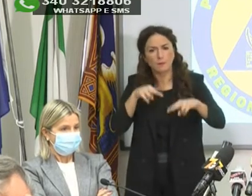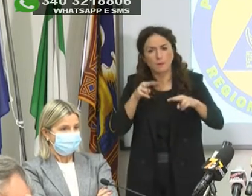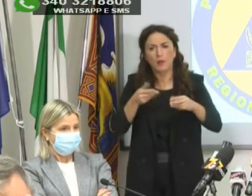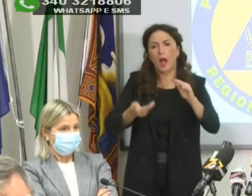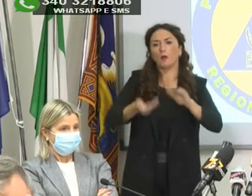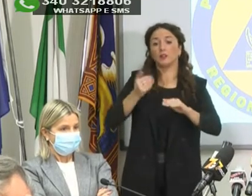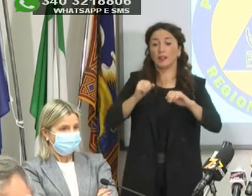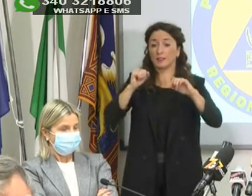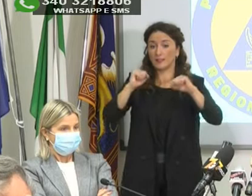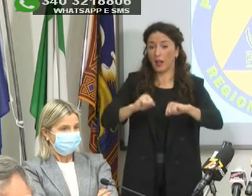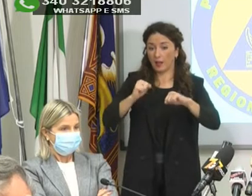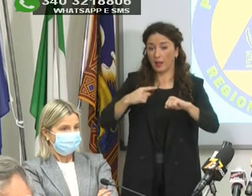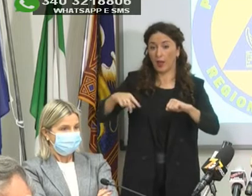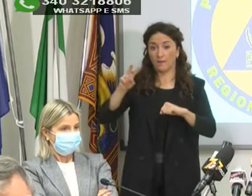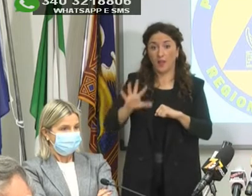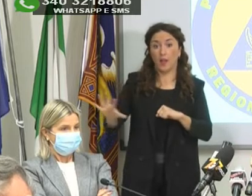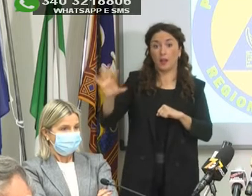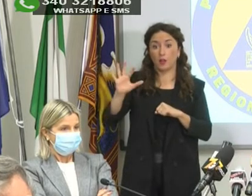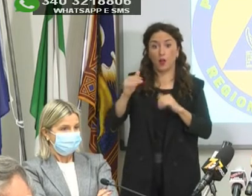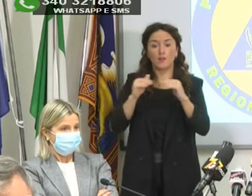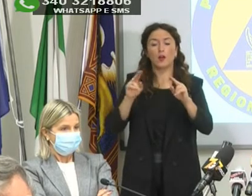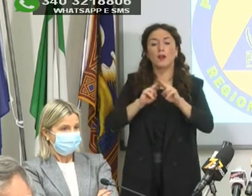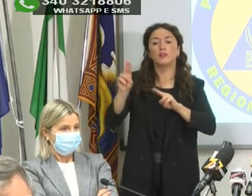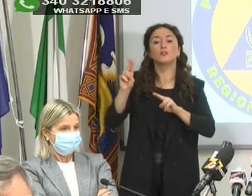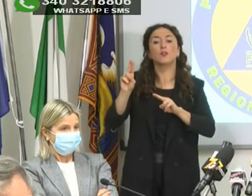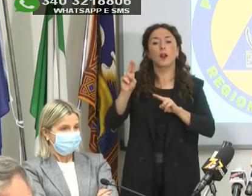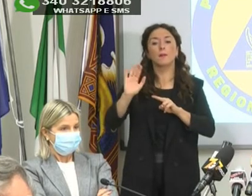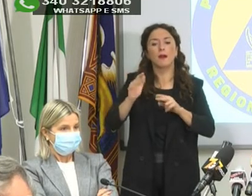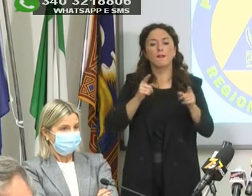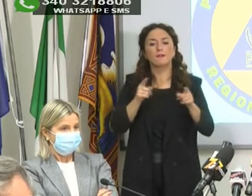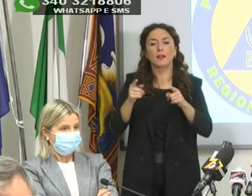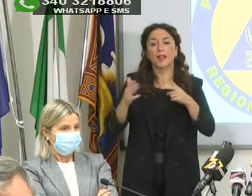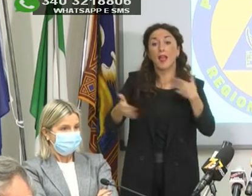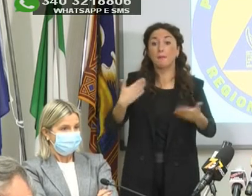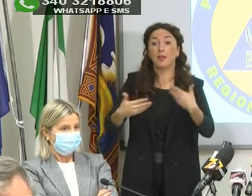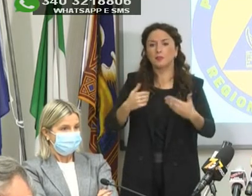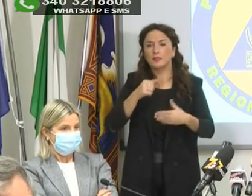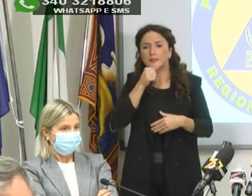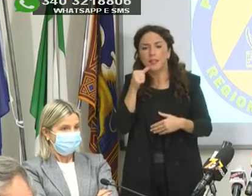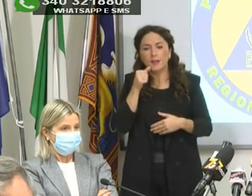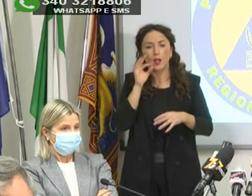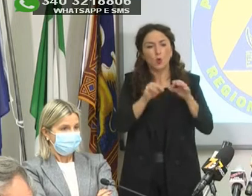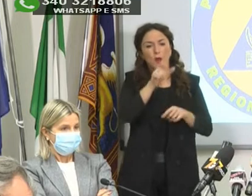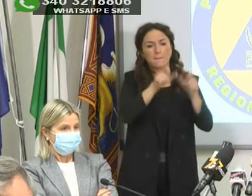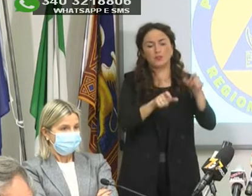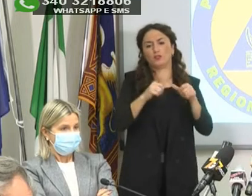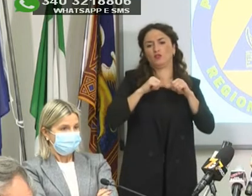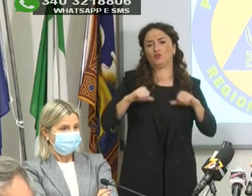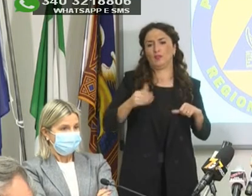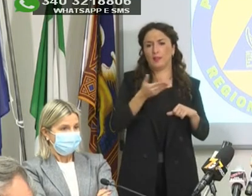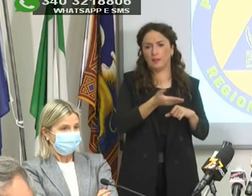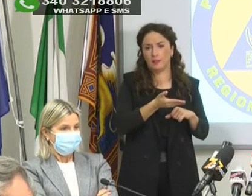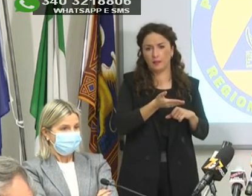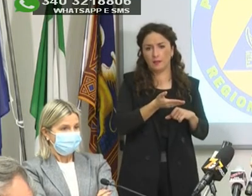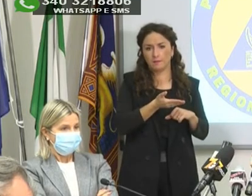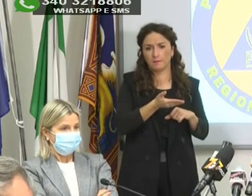autorità sanitarie che abbiamo in Veneto a livello nazionale, però in fase emergenziale noi dobbiamo pensare alla cura dei cittadini, non devo ricordarlo